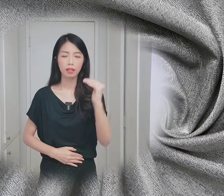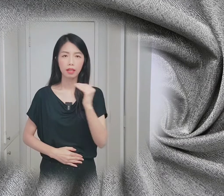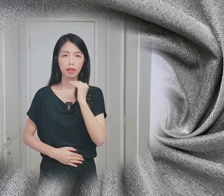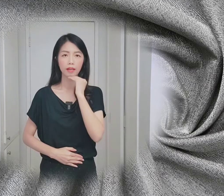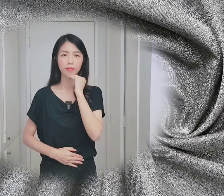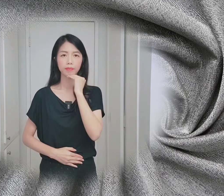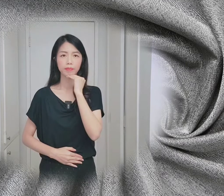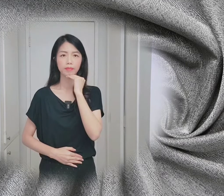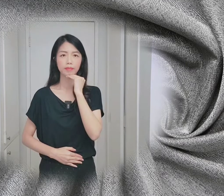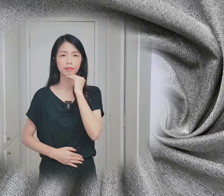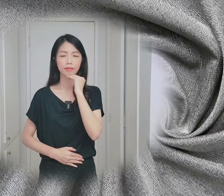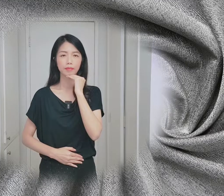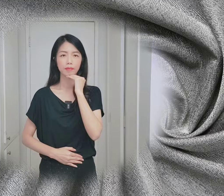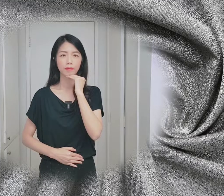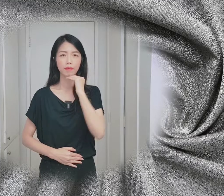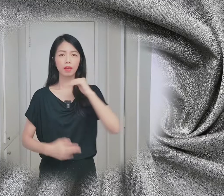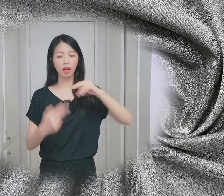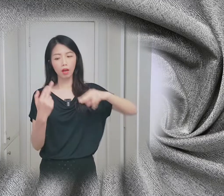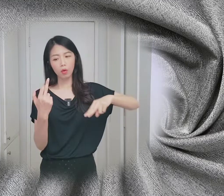돼요. 기다리다.